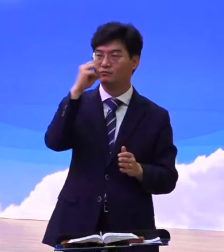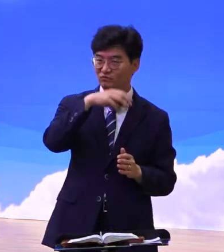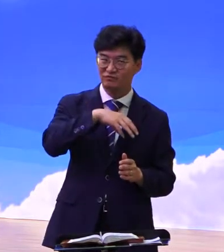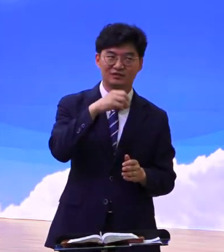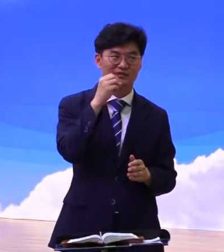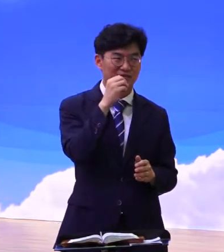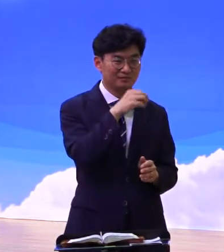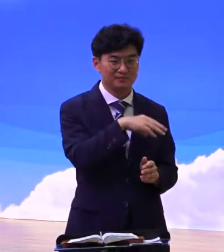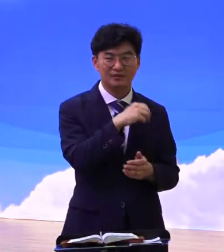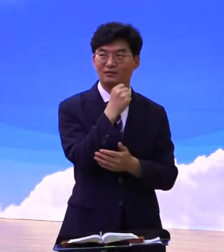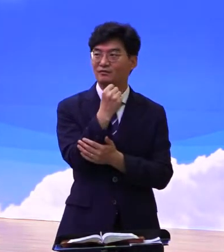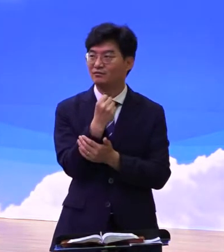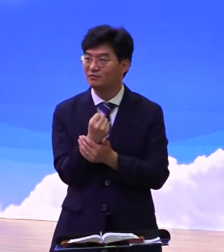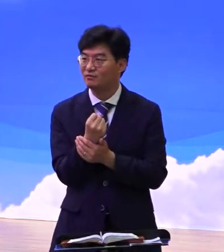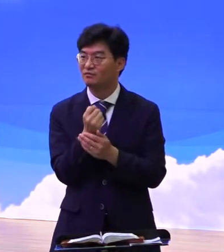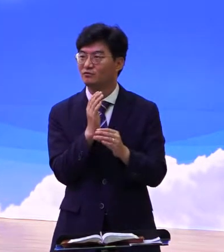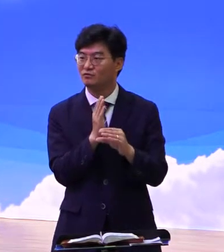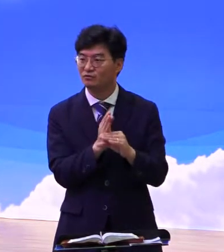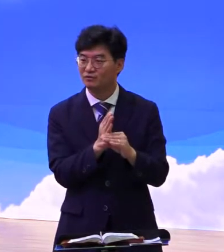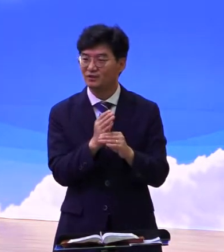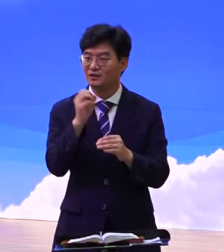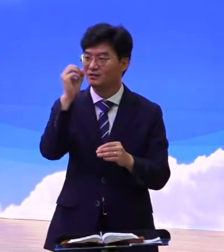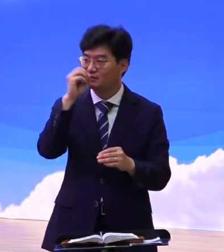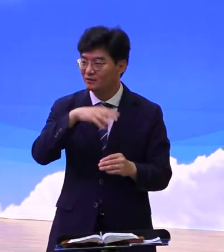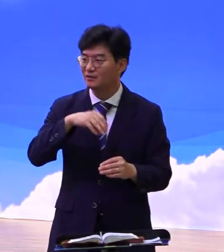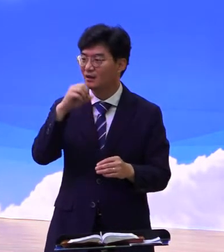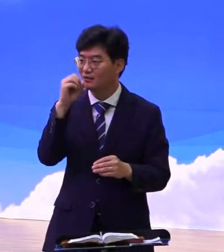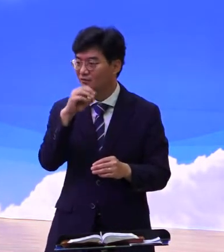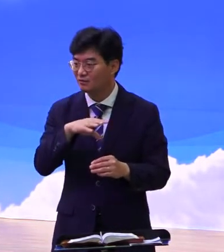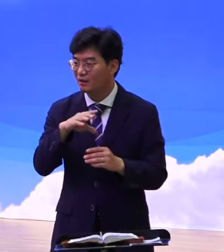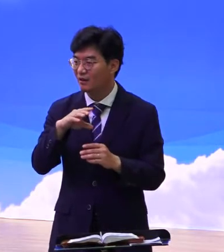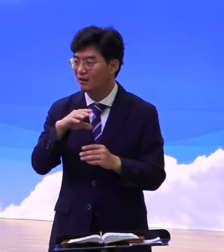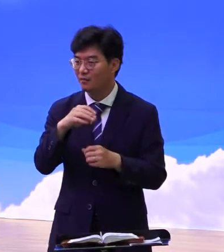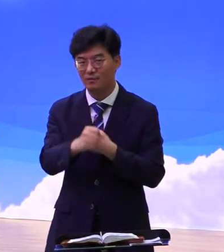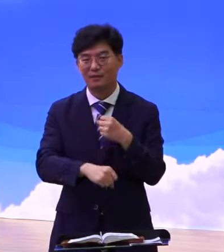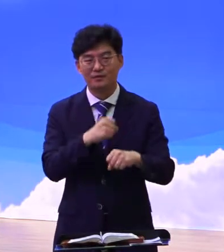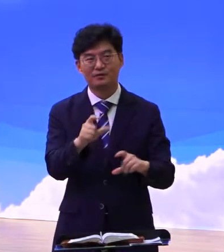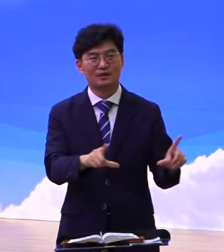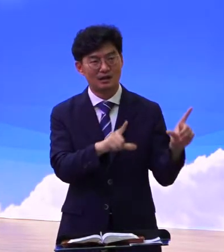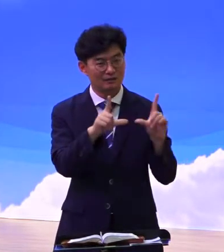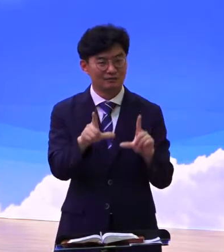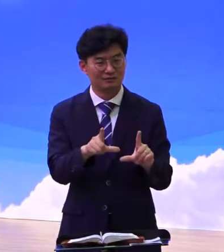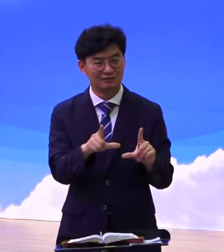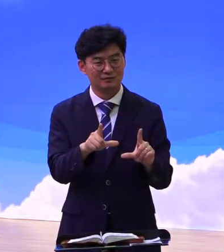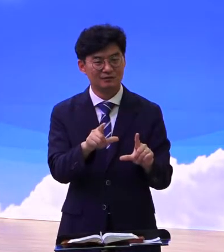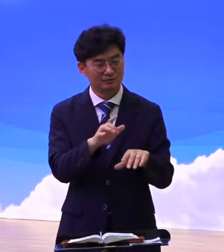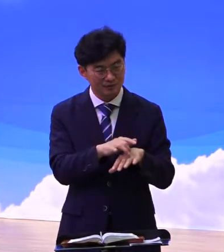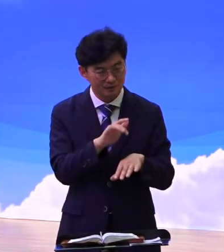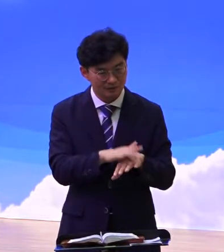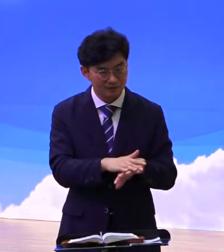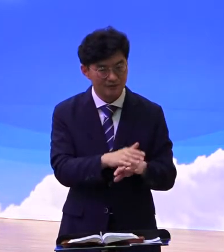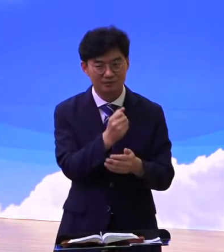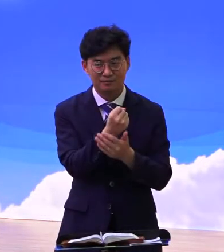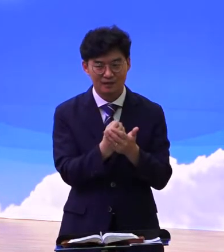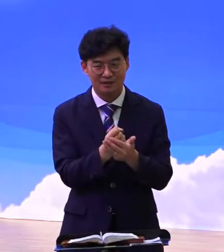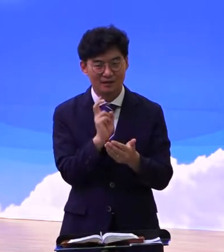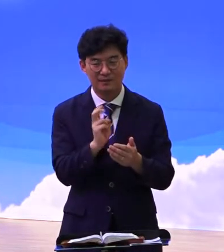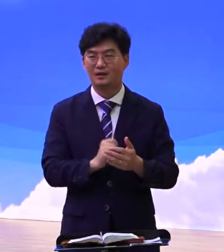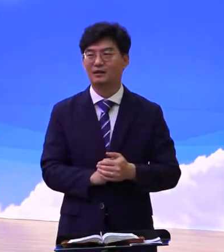어떻게 사는 것이 내 삶에서 바른 믿음으로 사는 것인가 하는 고민이